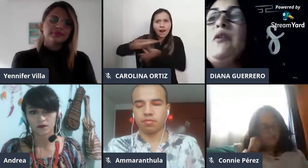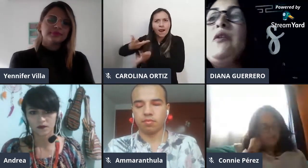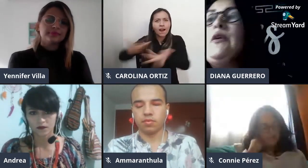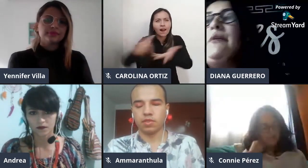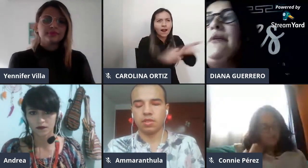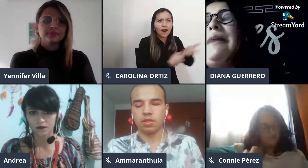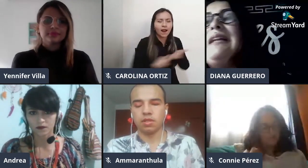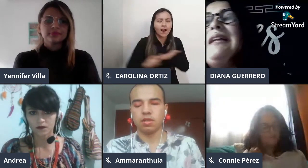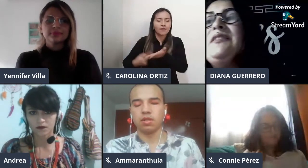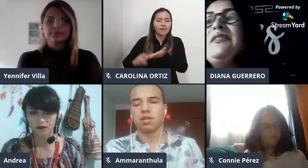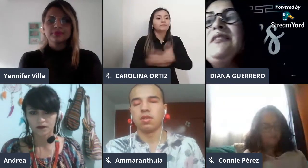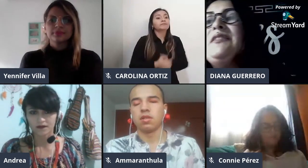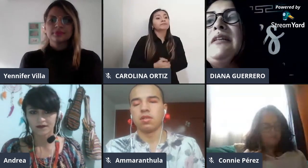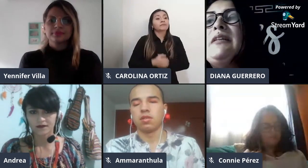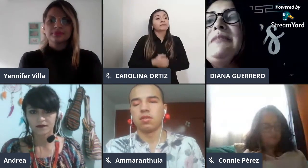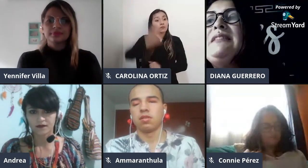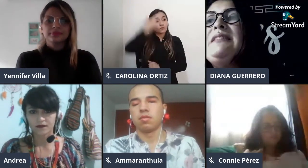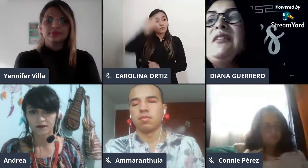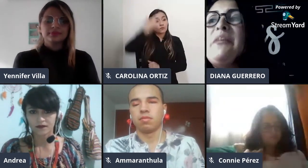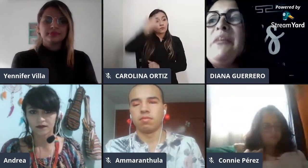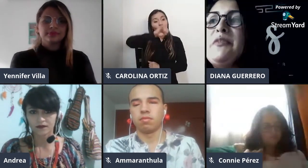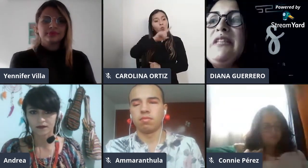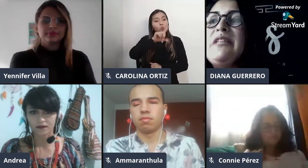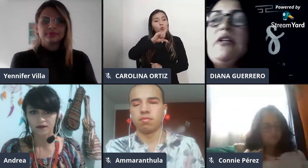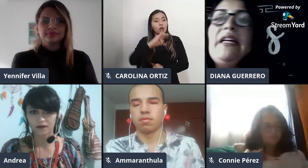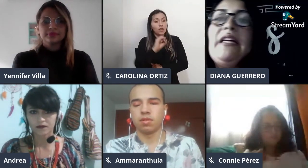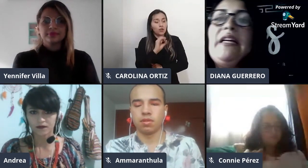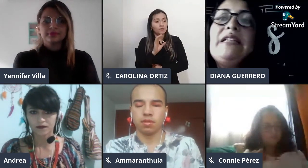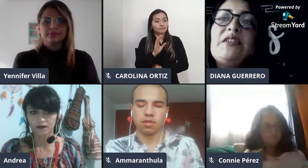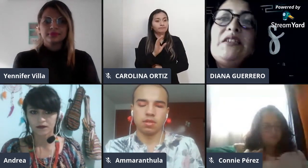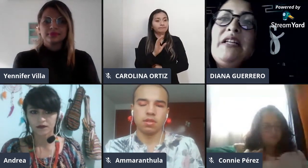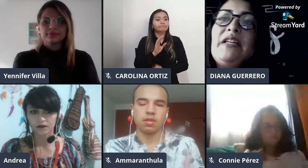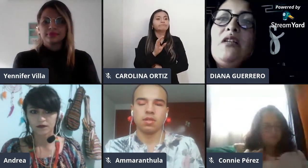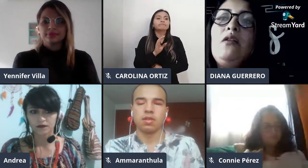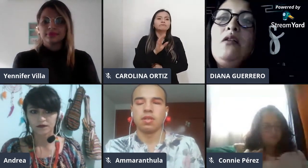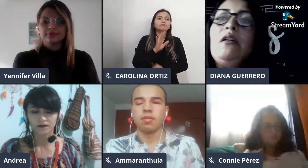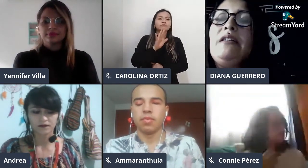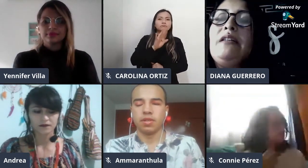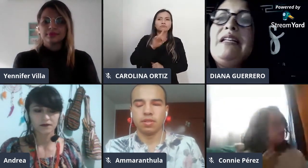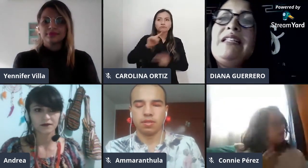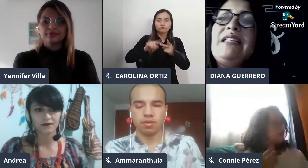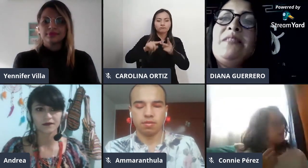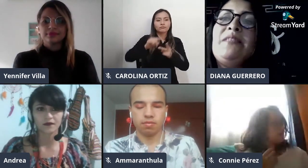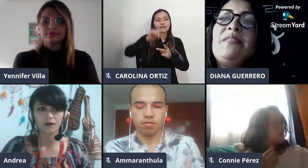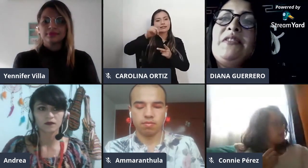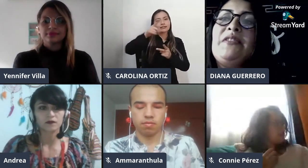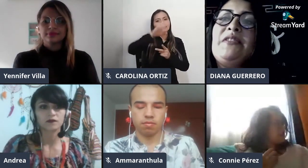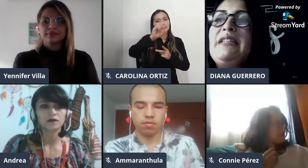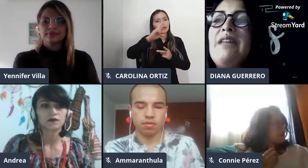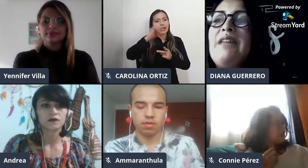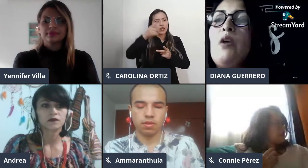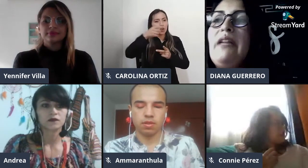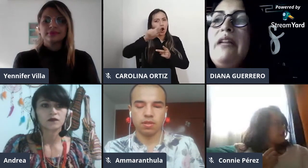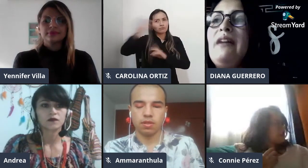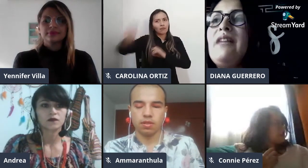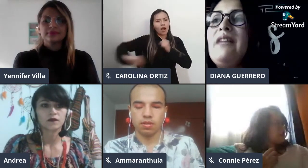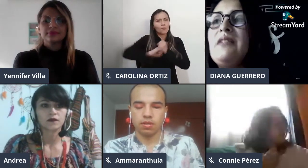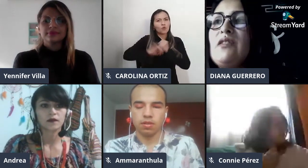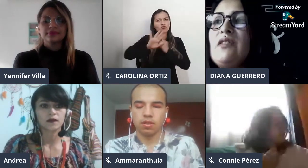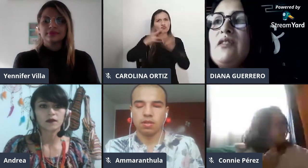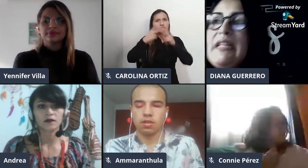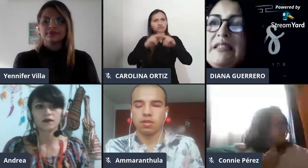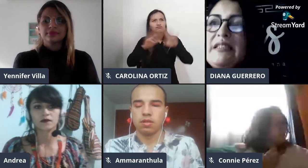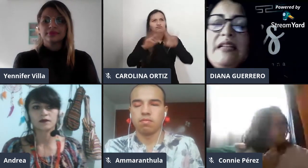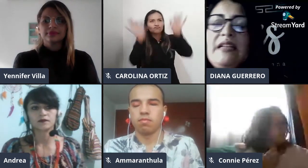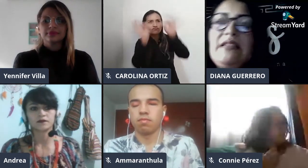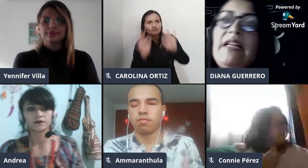profes Julio Palacios y Sergio Lesmes, que nos apoyan con el ejercicio técnico de la transmisión de esta jornada a través de